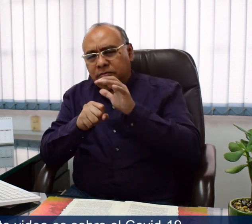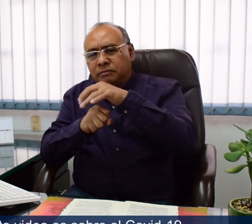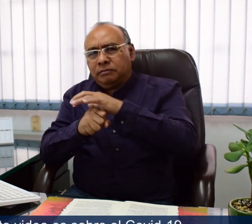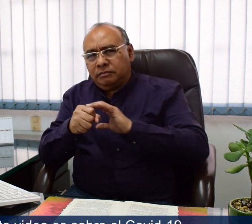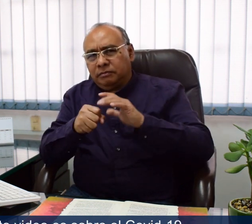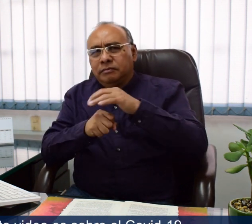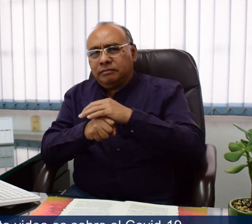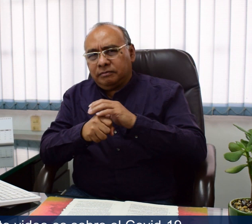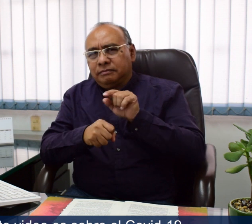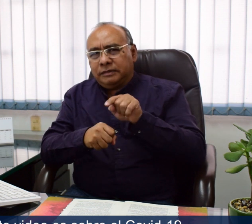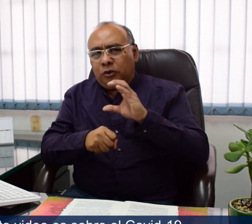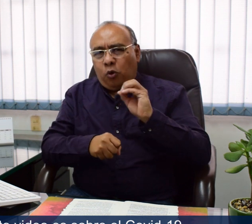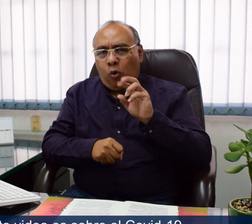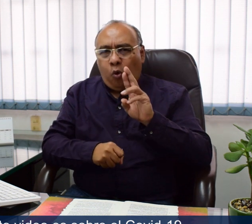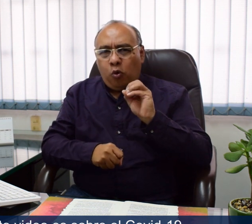-19, coronavirus.